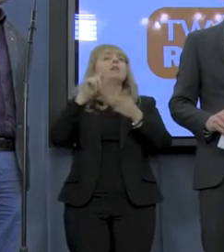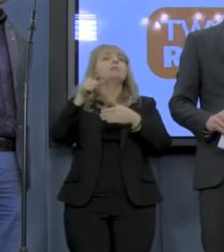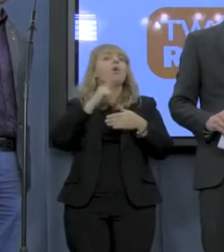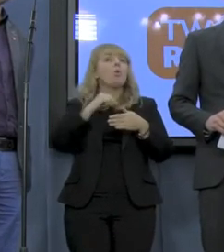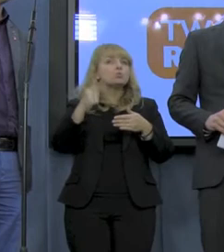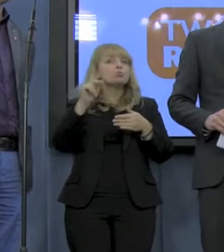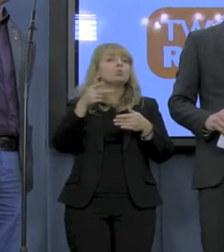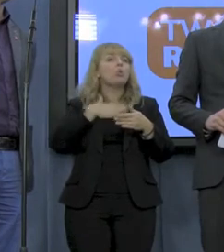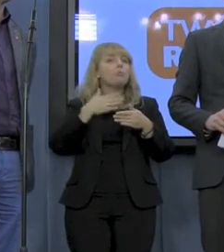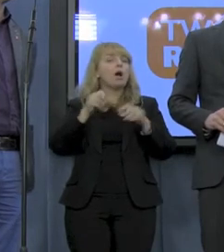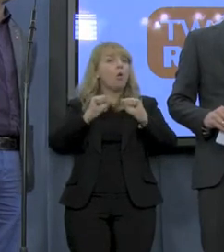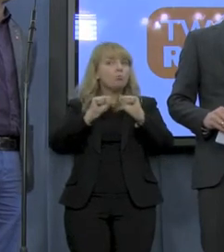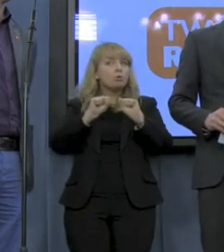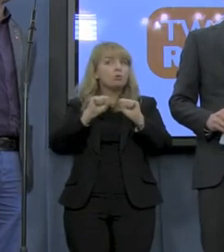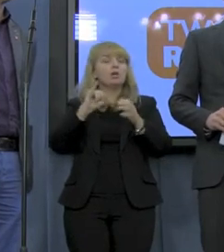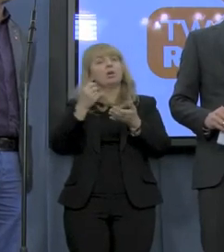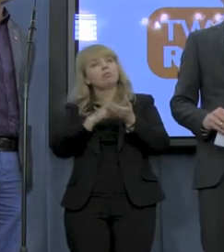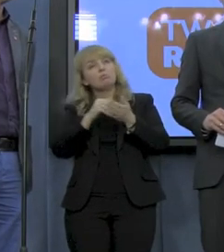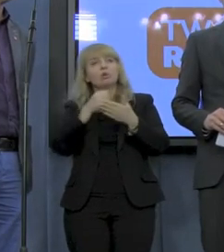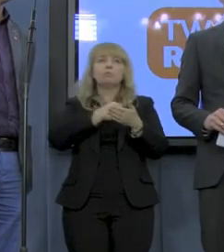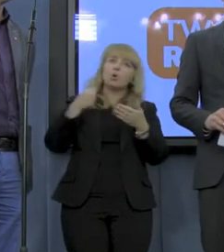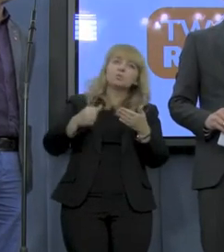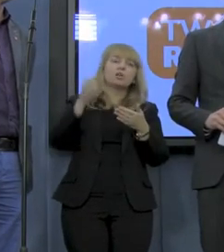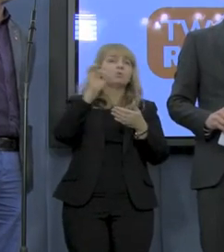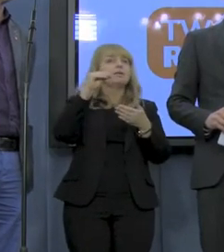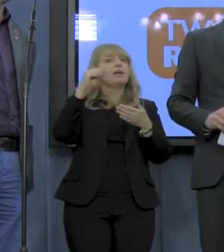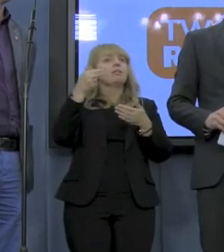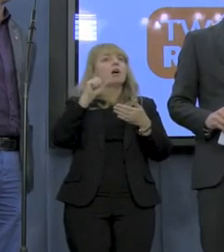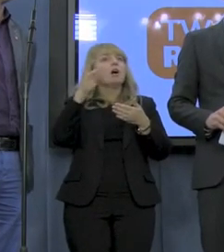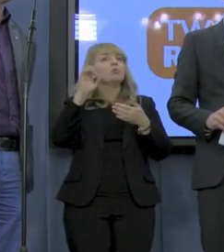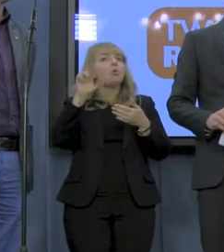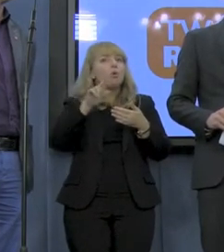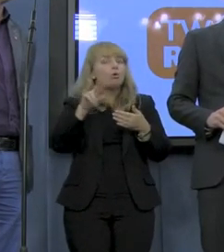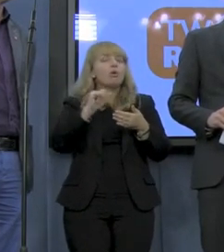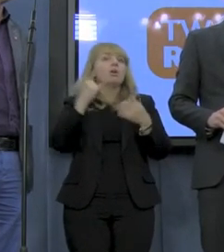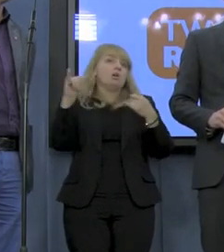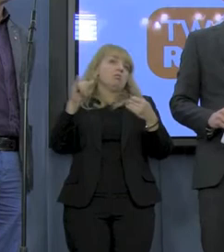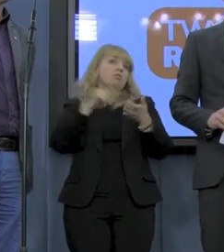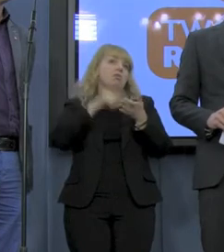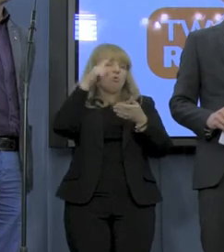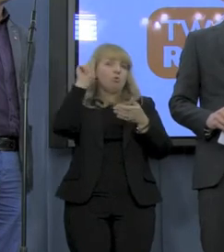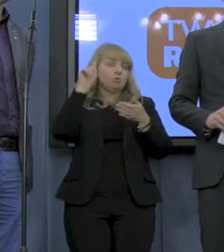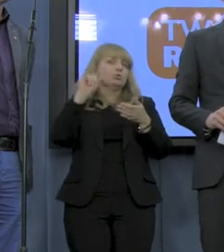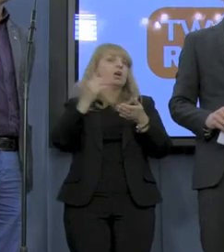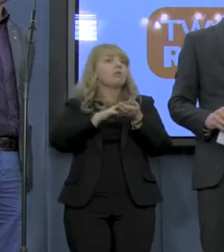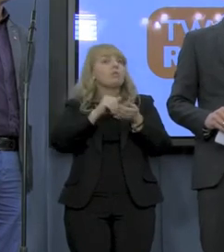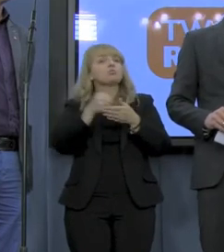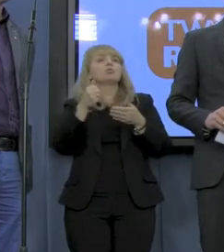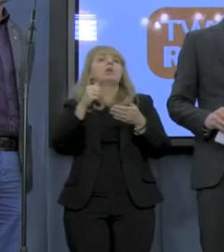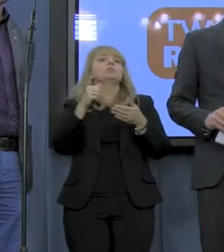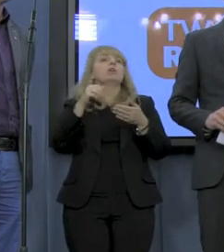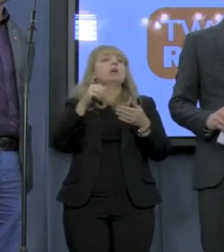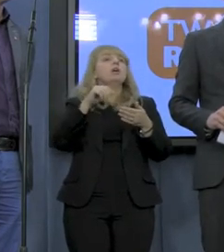pory przewidziany. Czy to mam na myśli tutaj posłów i senatorów, a także inne podmioty jak prezes